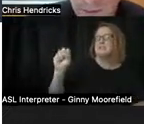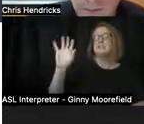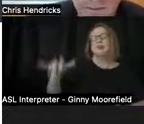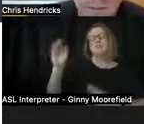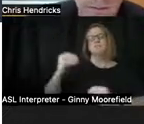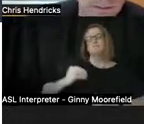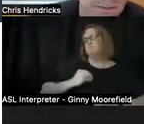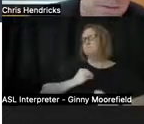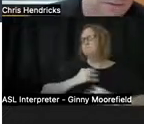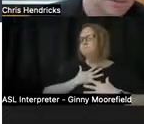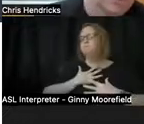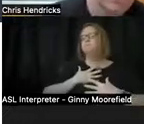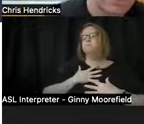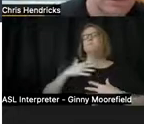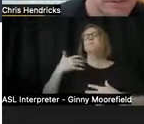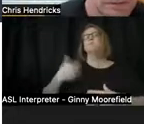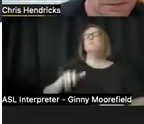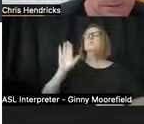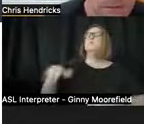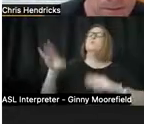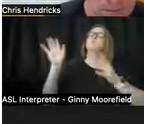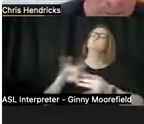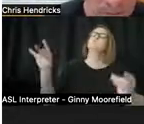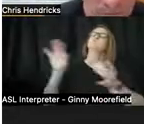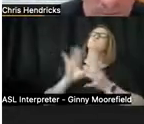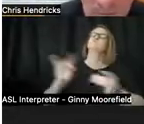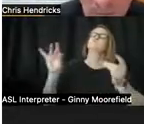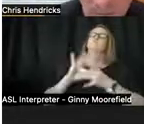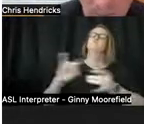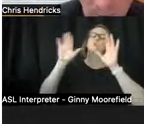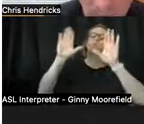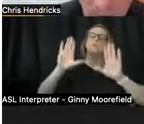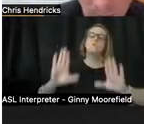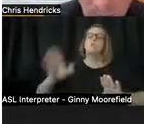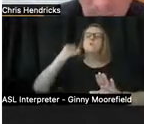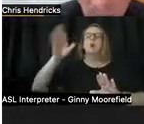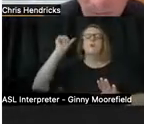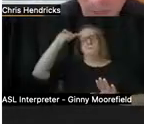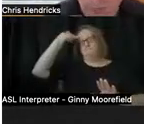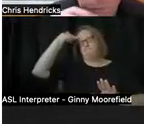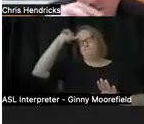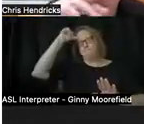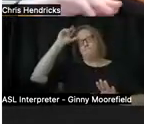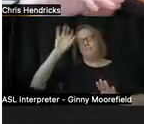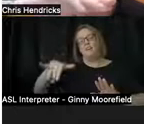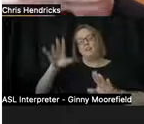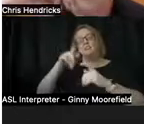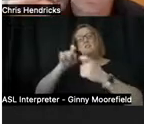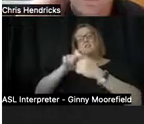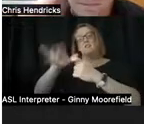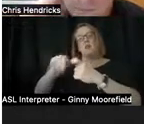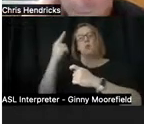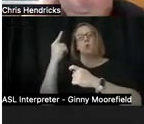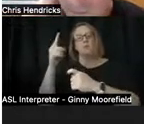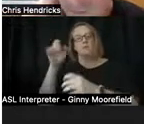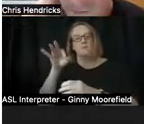Curtis games cómo me han inspirado tus palabras y como me ha gustado escuchar tu historia y cómo voy a recordar eso especialmente la historia de